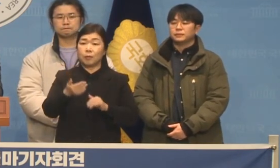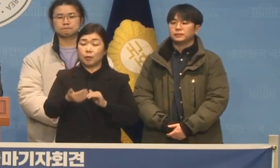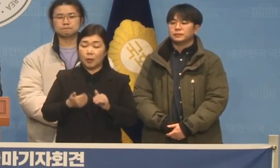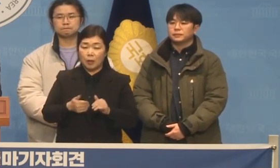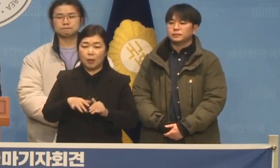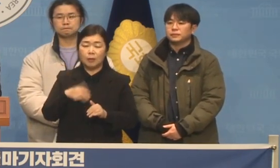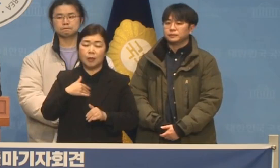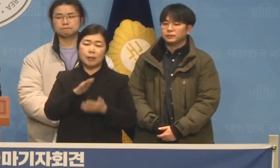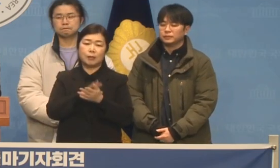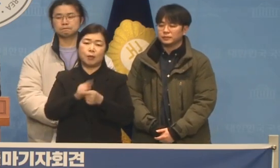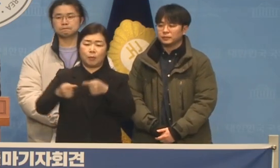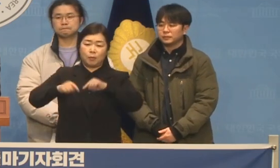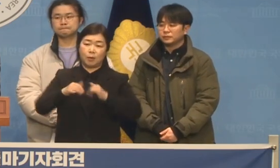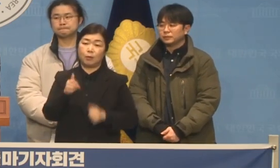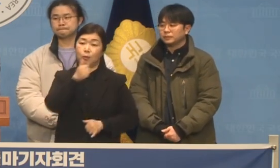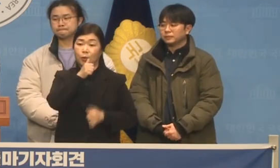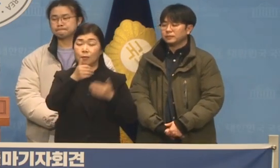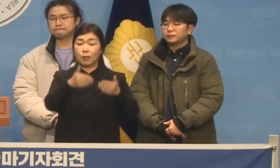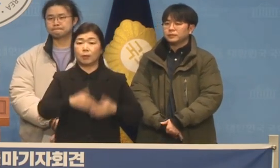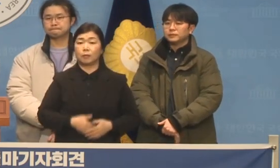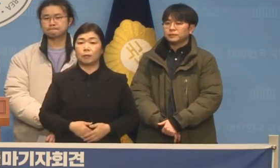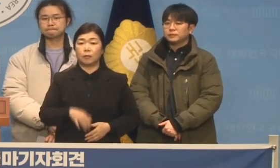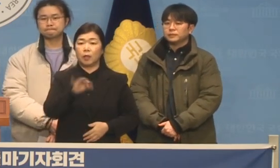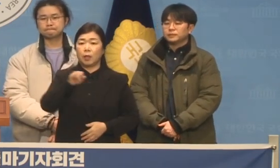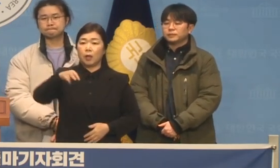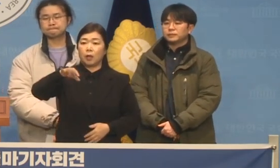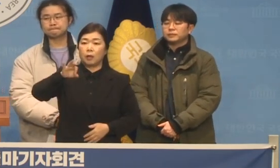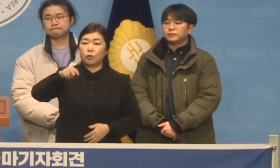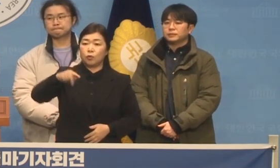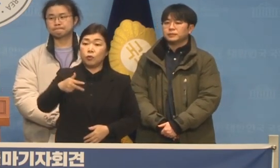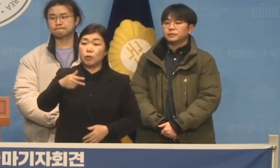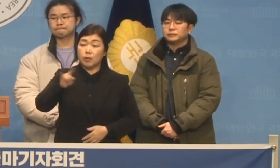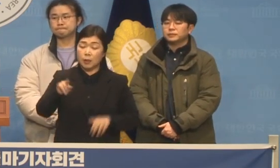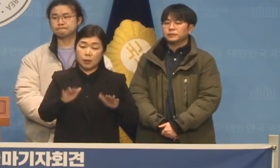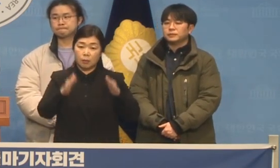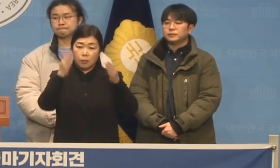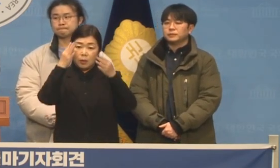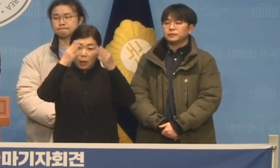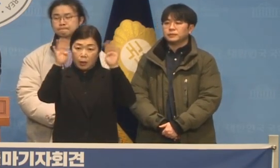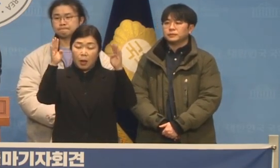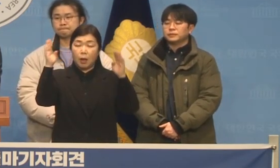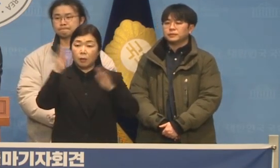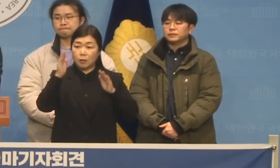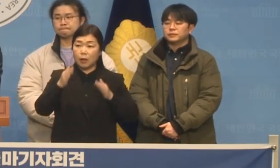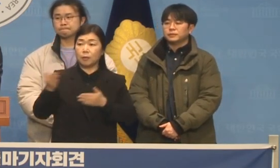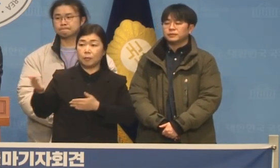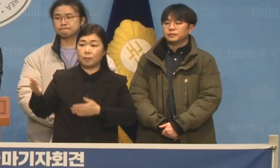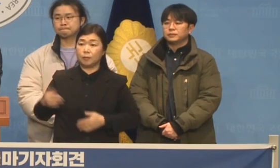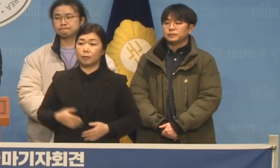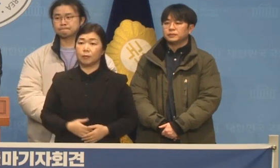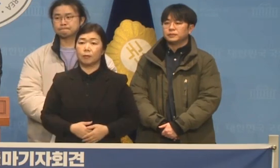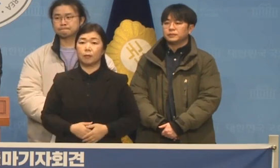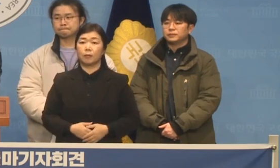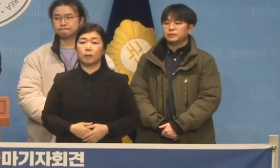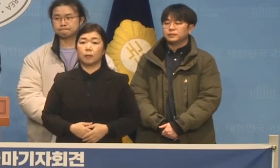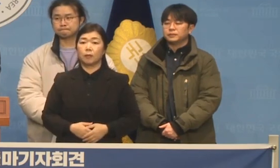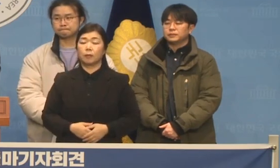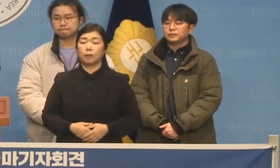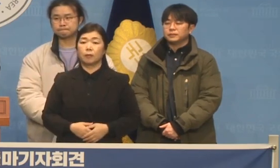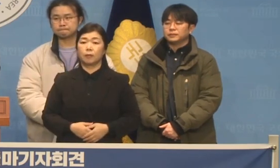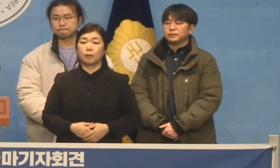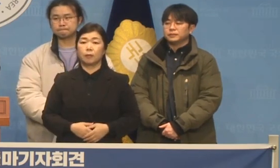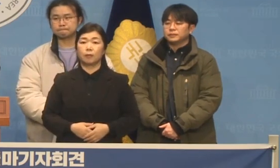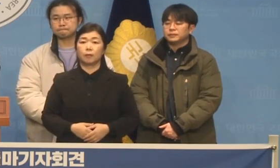직접 소개하도록 하겠습니다. 이윤재, 현재 대학생으로 계신 이윤재님이 오셨습니다. 네, 인사해